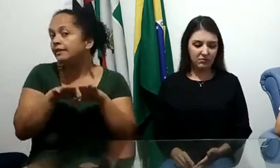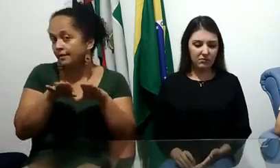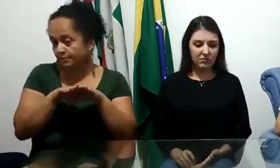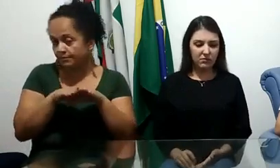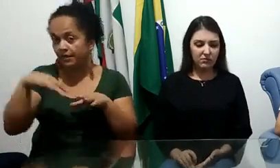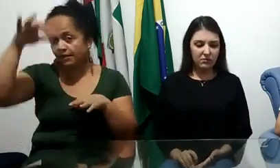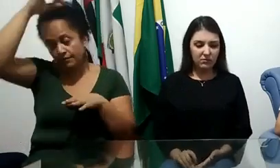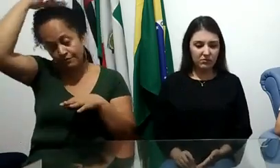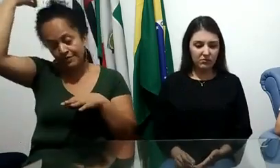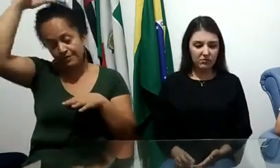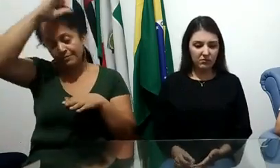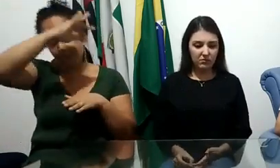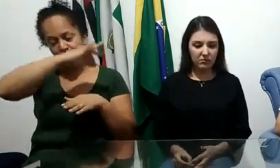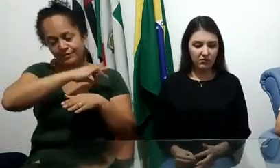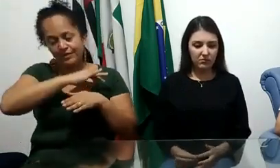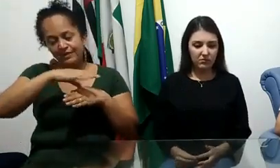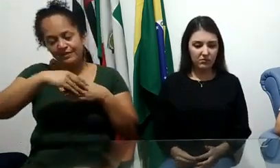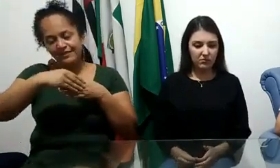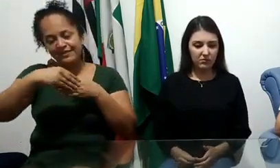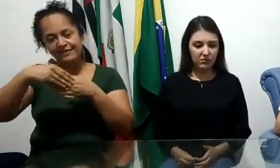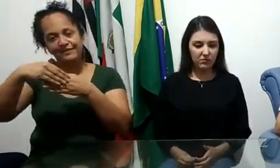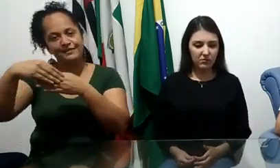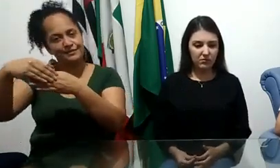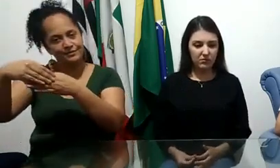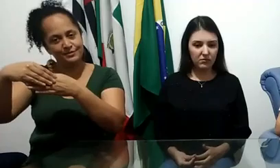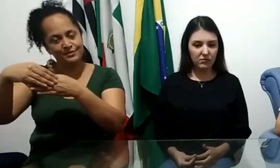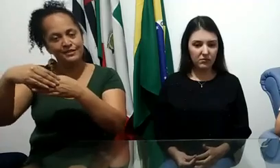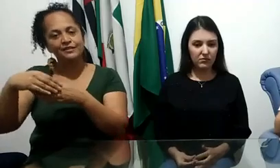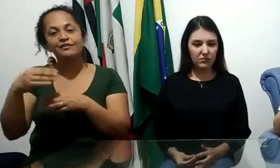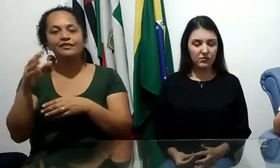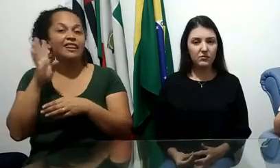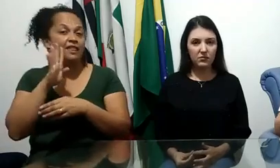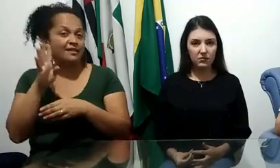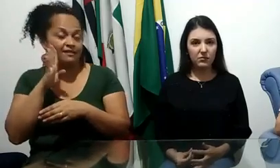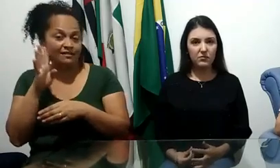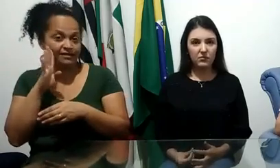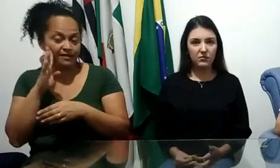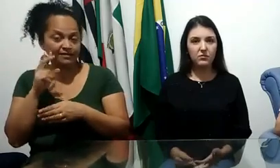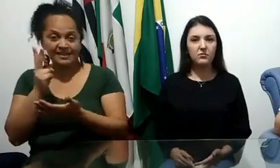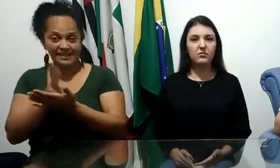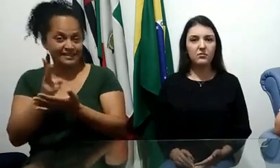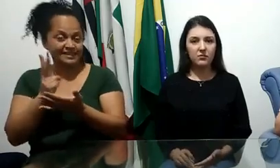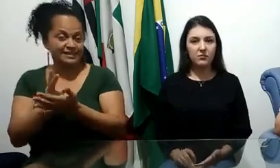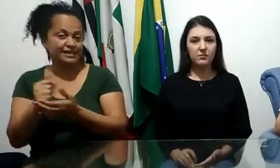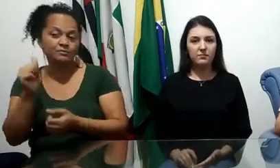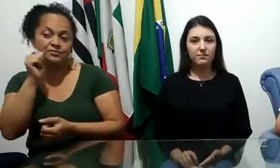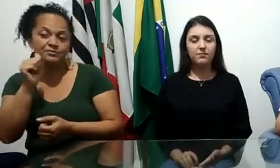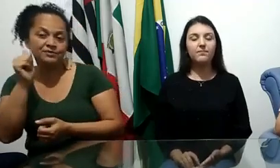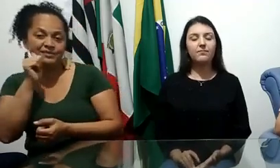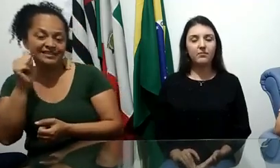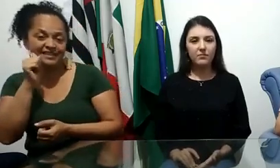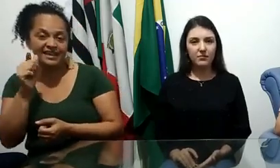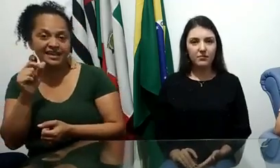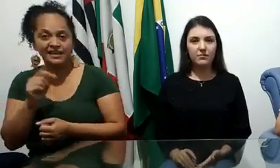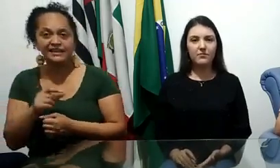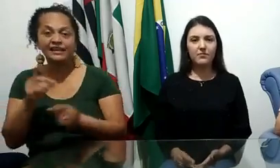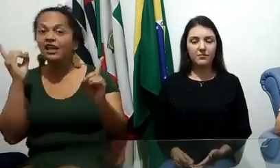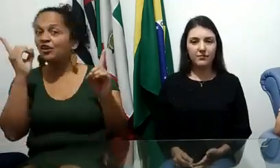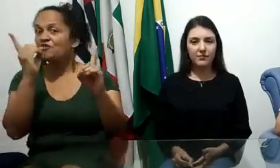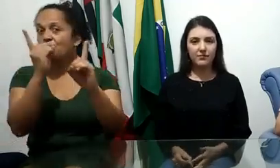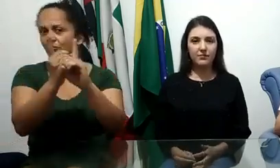o interessante é que todas as vezes que uma das candidatas ia se encontrar com o rei, elas podiam escolher a joia que elas